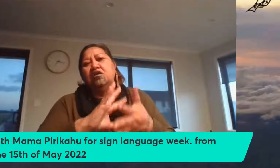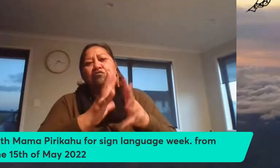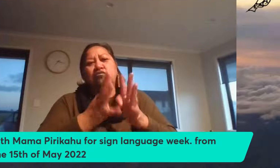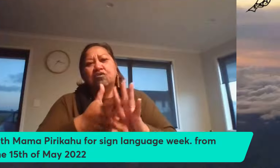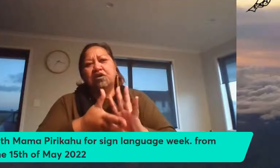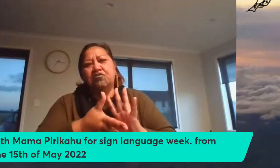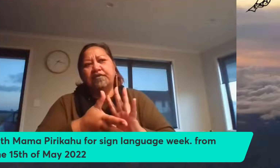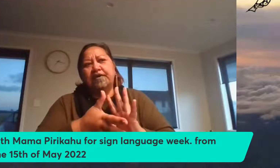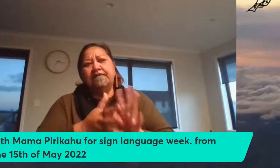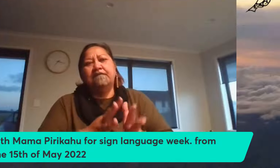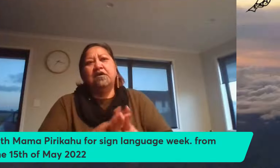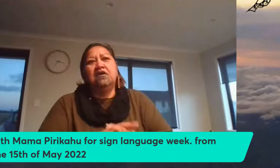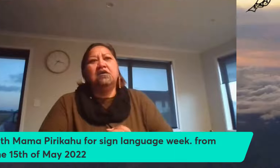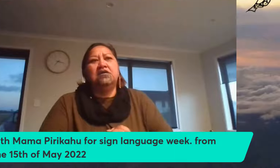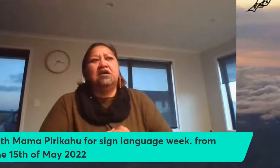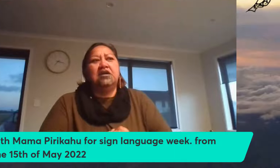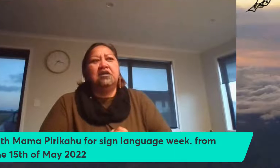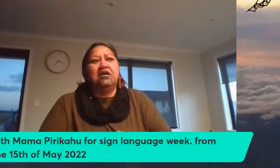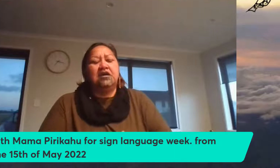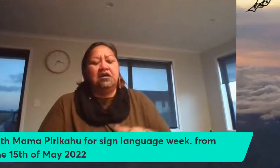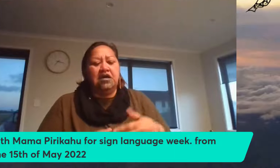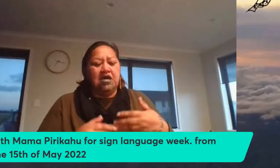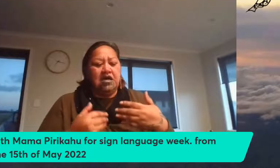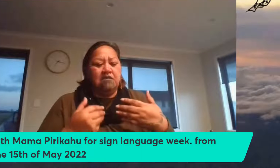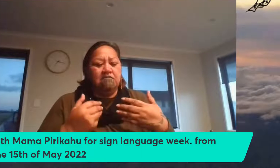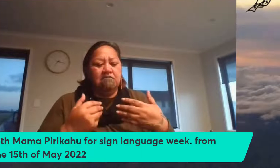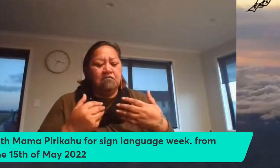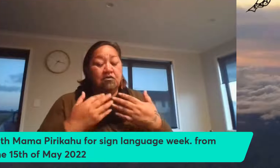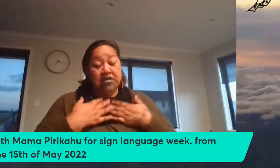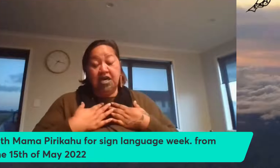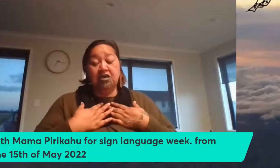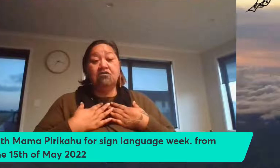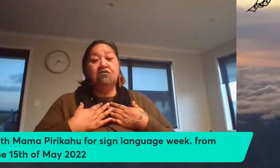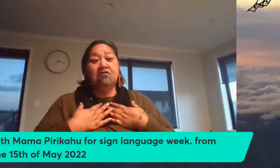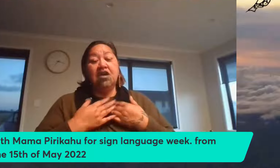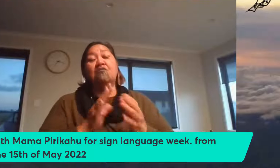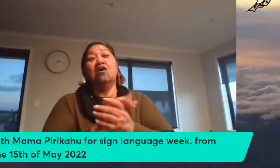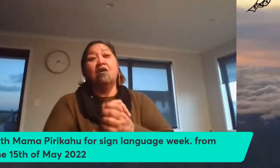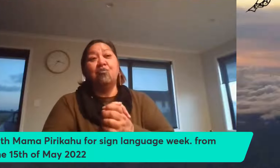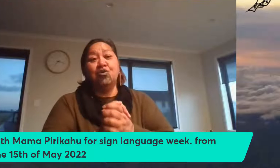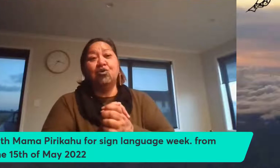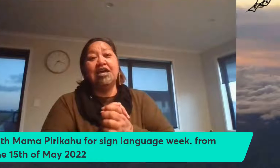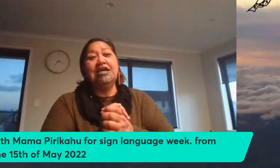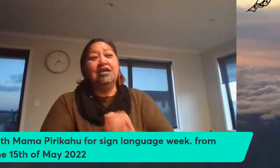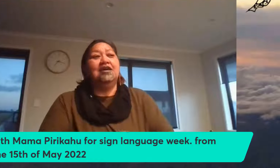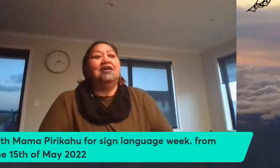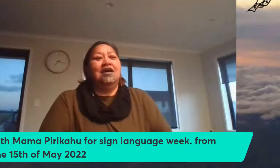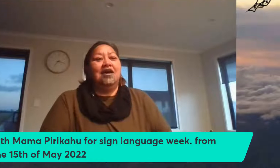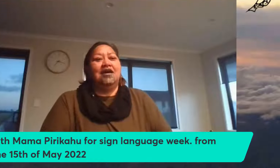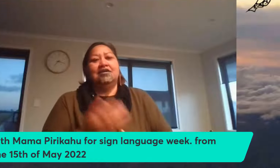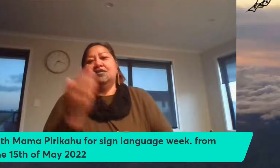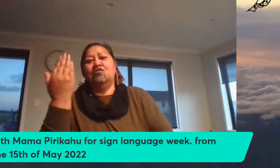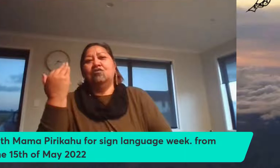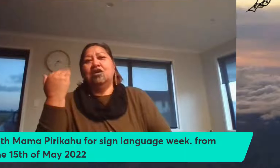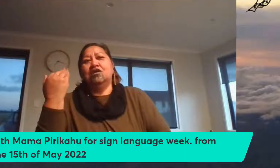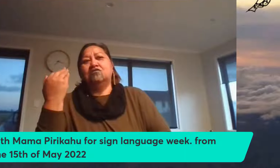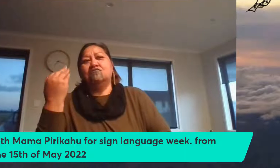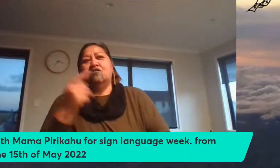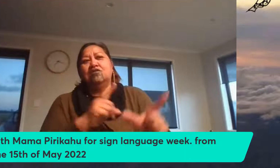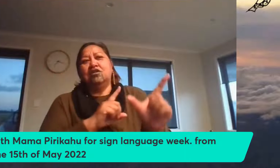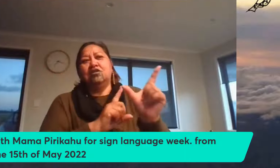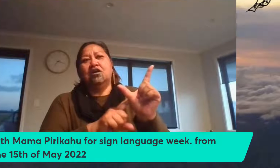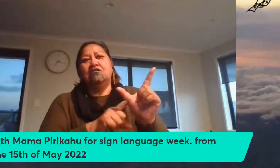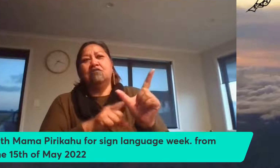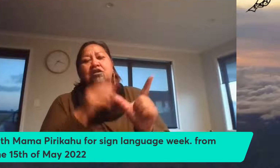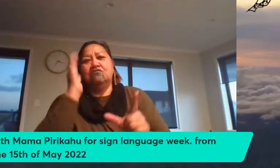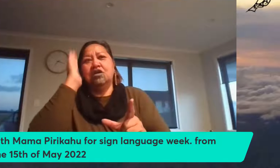I te reo Rotarota. Nā reira, ko tāku e wakapono nei, ki te oki atu